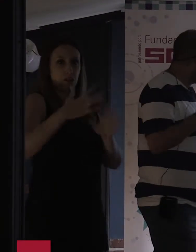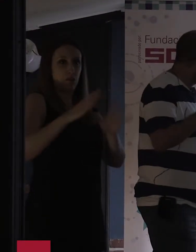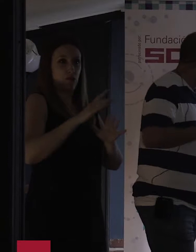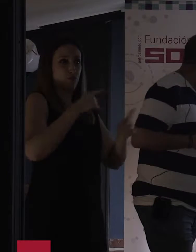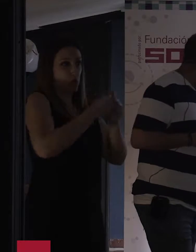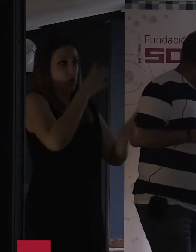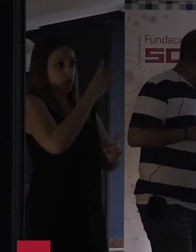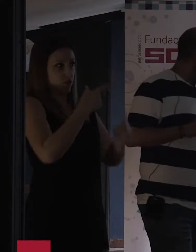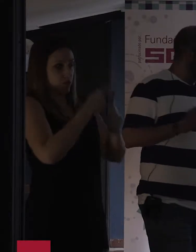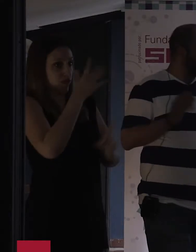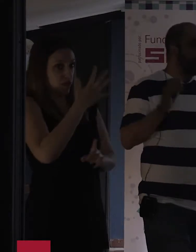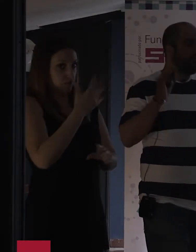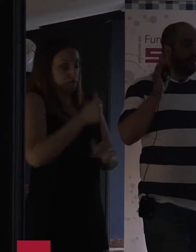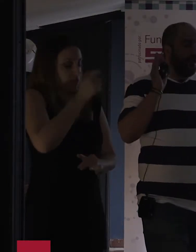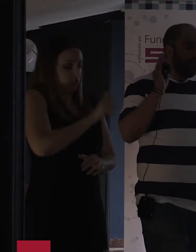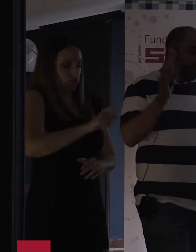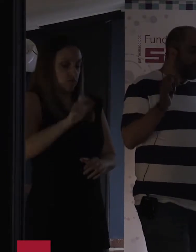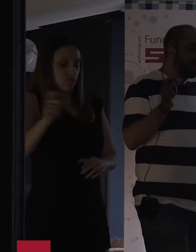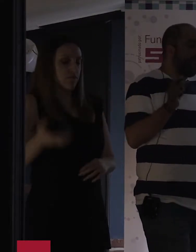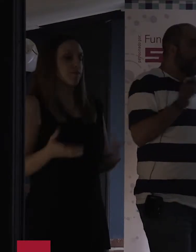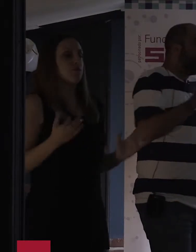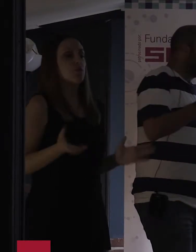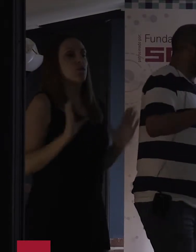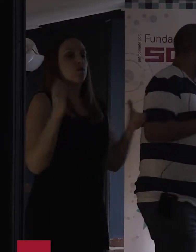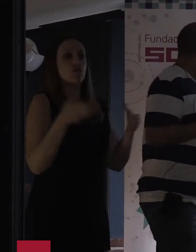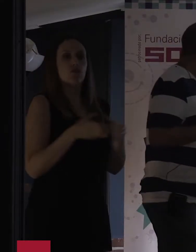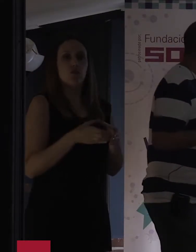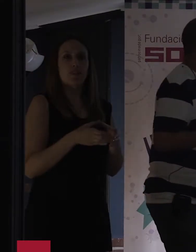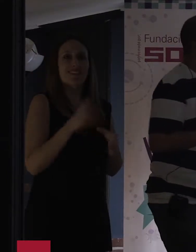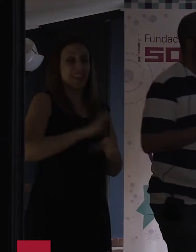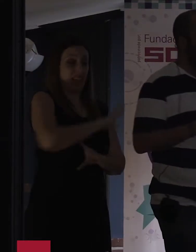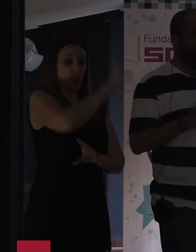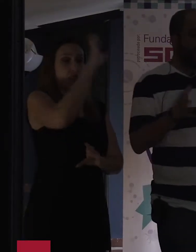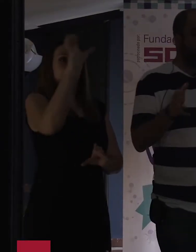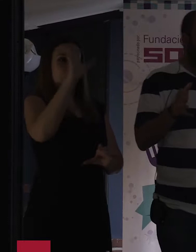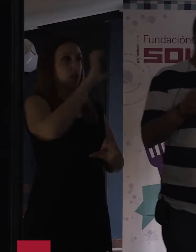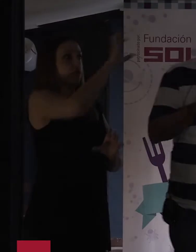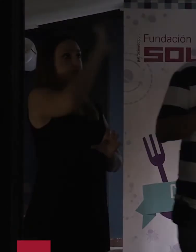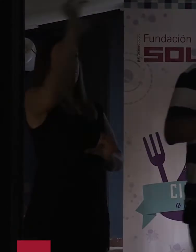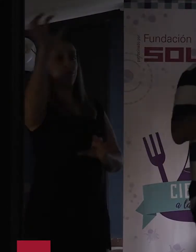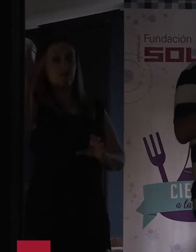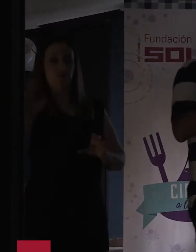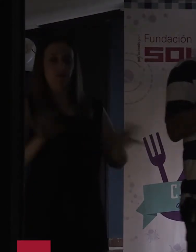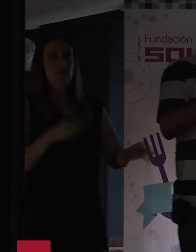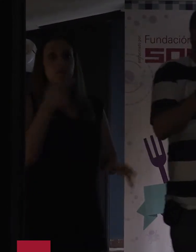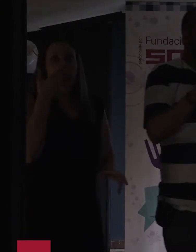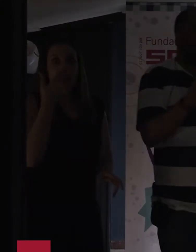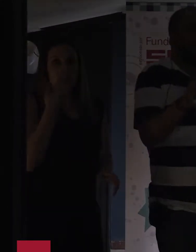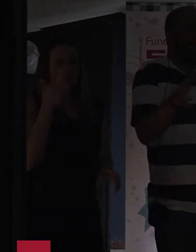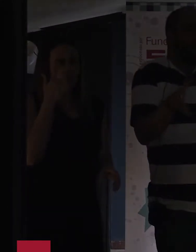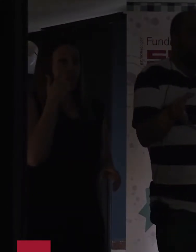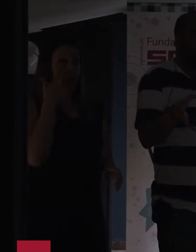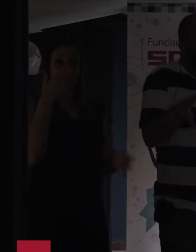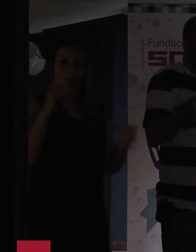5. Somos grupos de muy distintas partes de Europa, ¿vale? Y creo que es interesante ver esto. Fijaros que es un proyecto